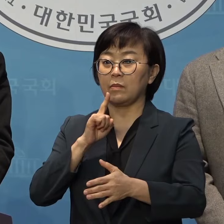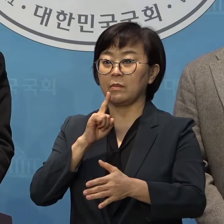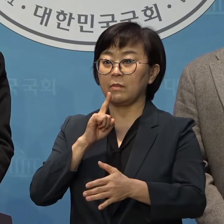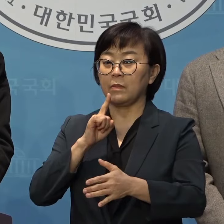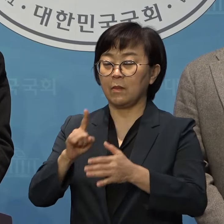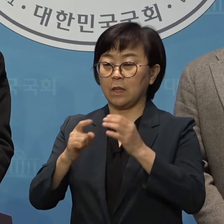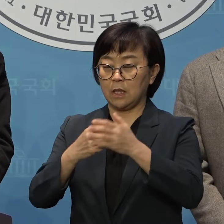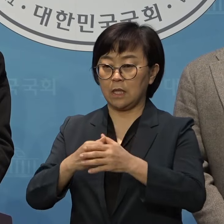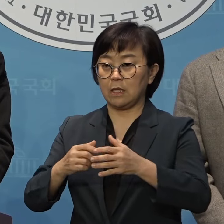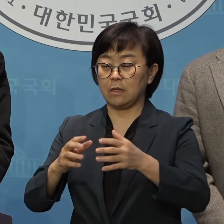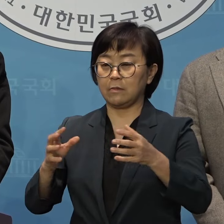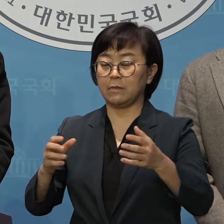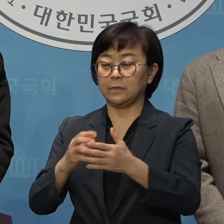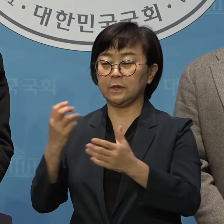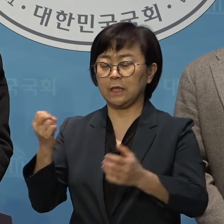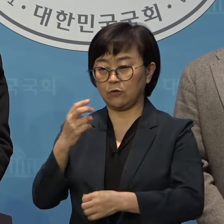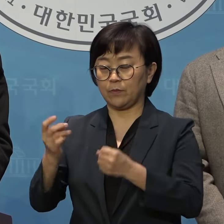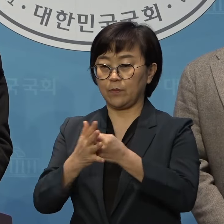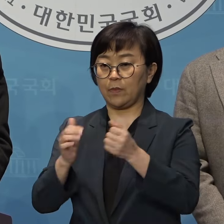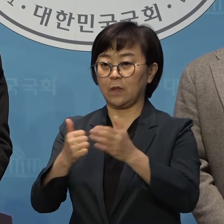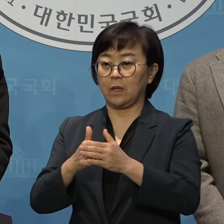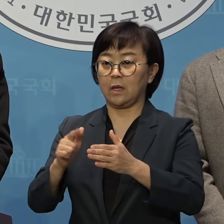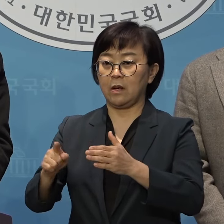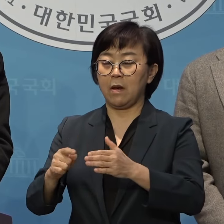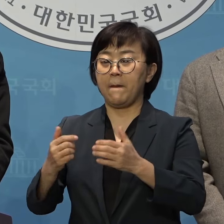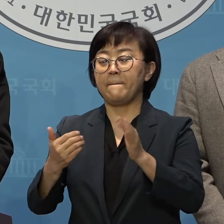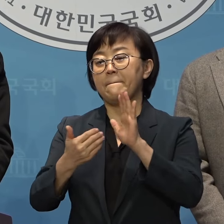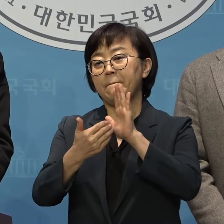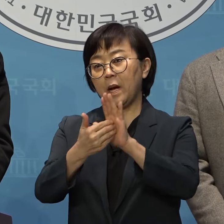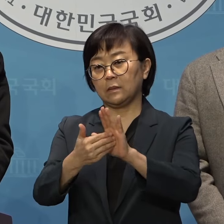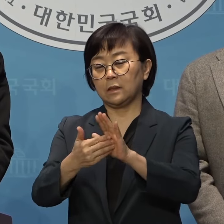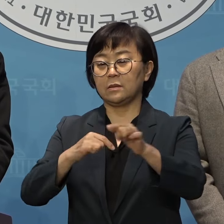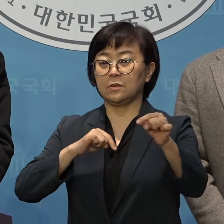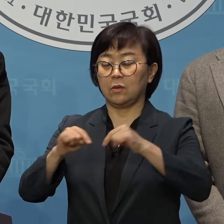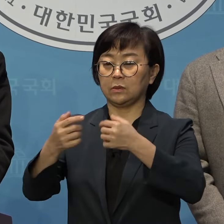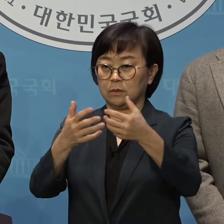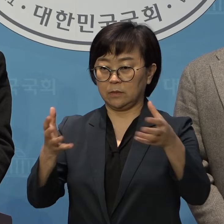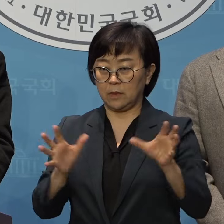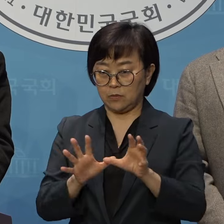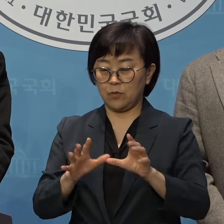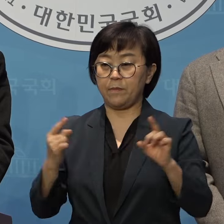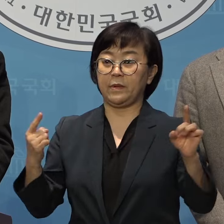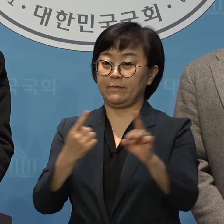횡행하는 1인 정당, 방탄 정당으로 변질했습니다.